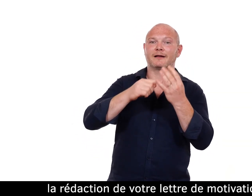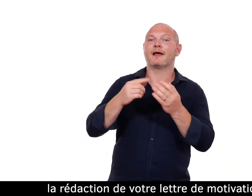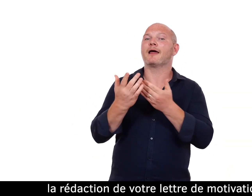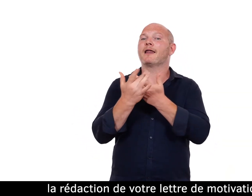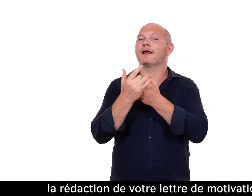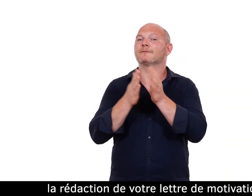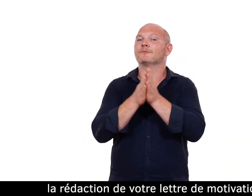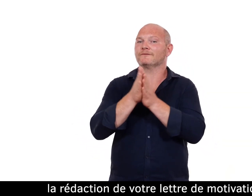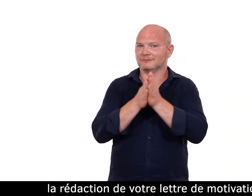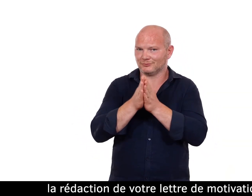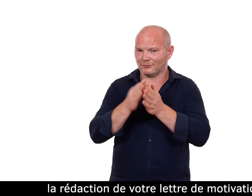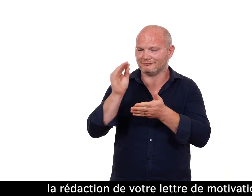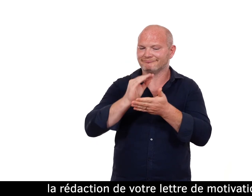La rédaction de votre lettre de motivation,